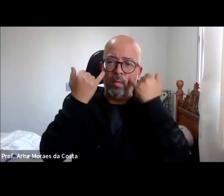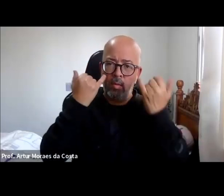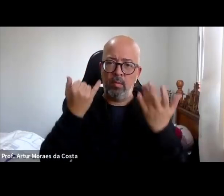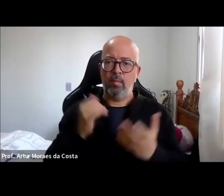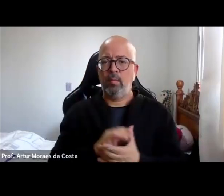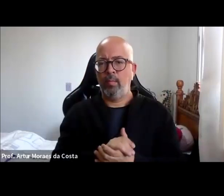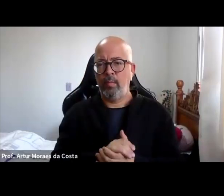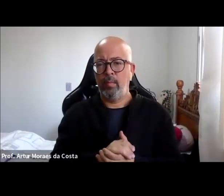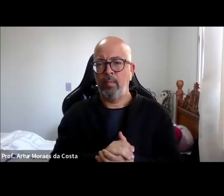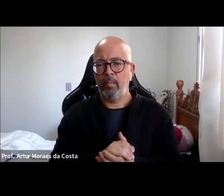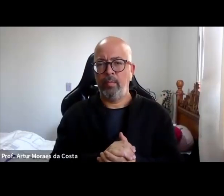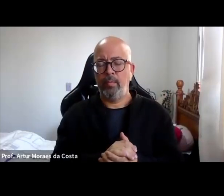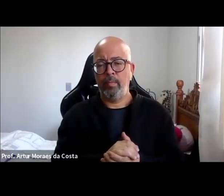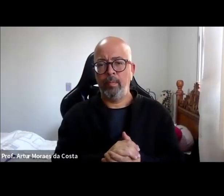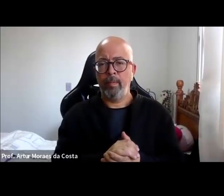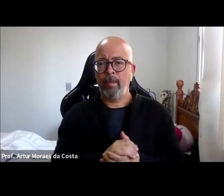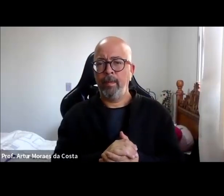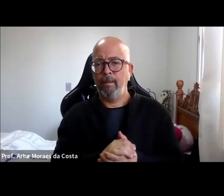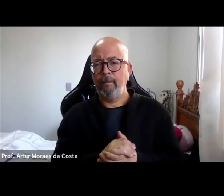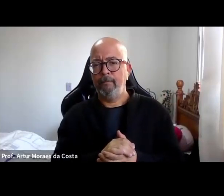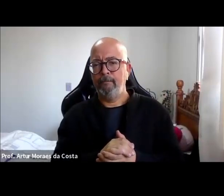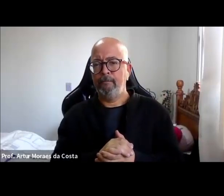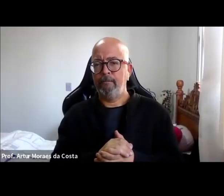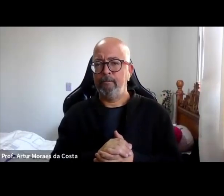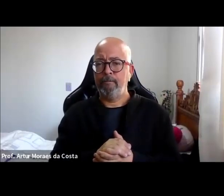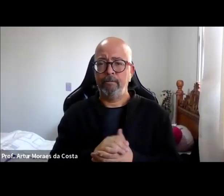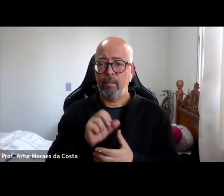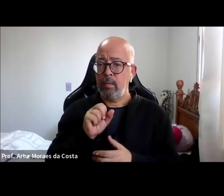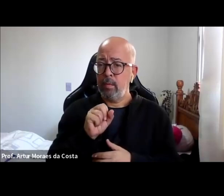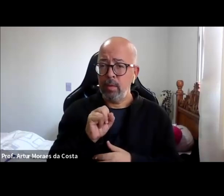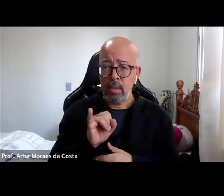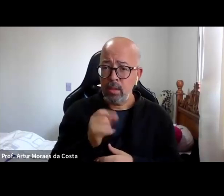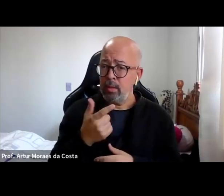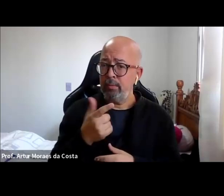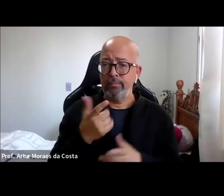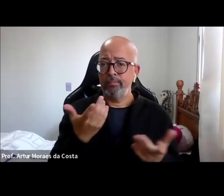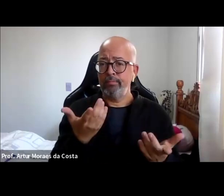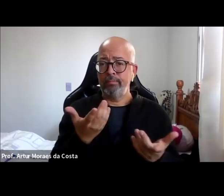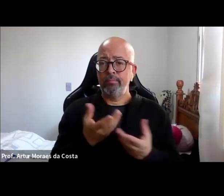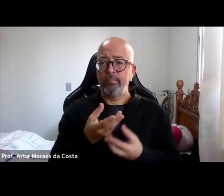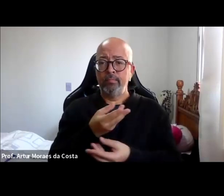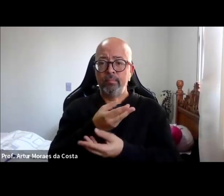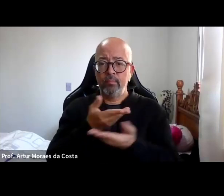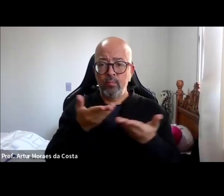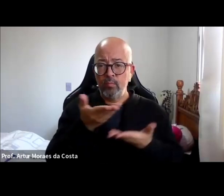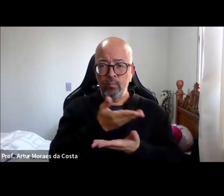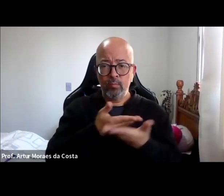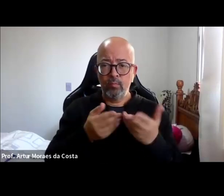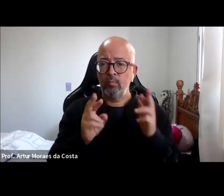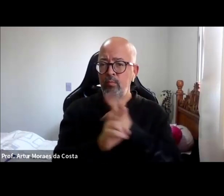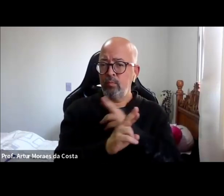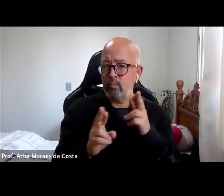Como desesperante Entonces el intérprete debe explicar describir la situación